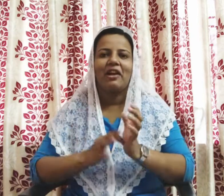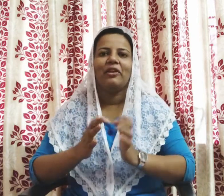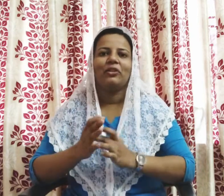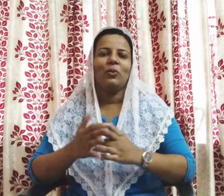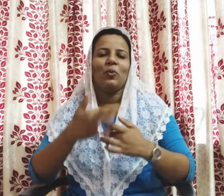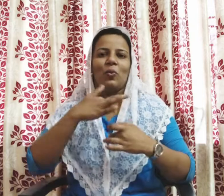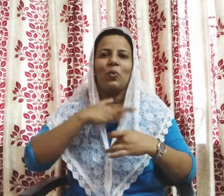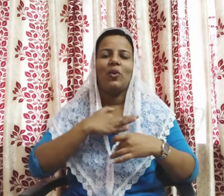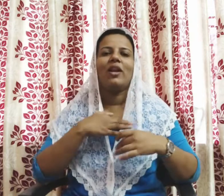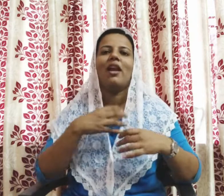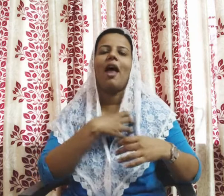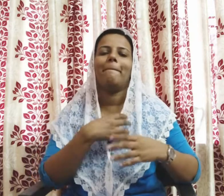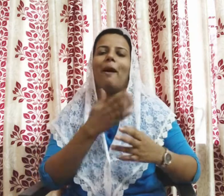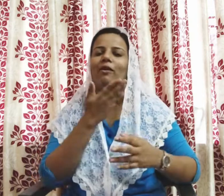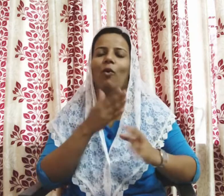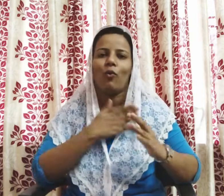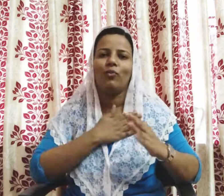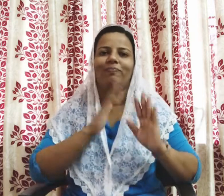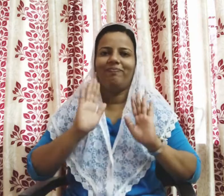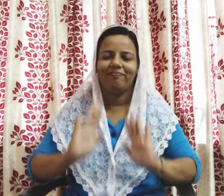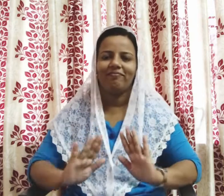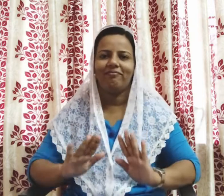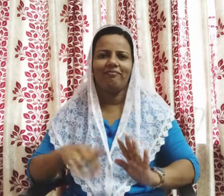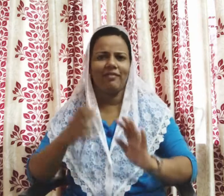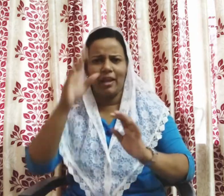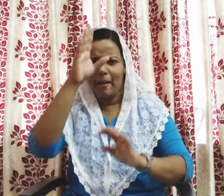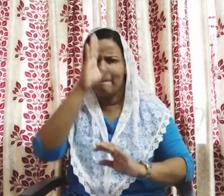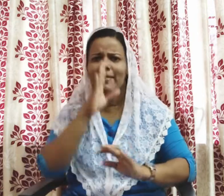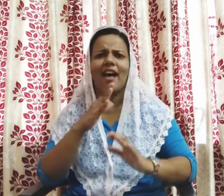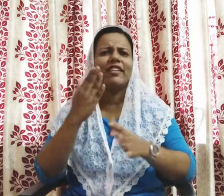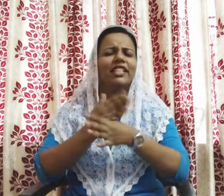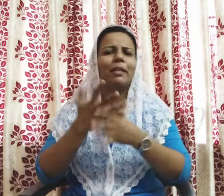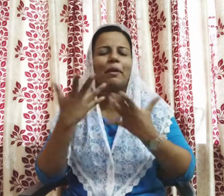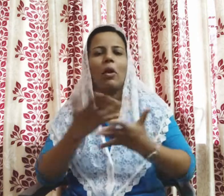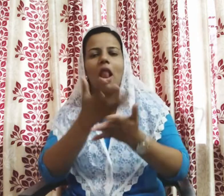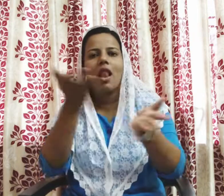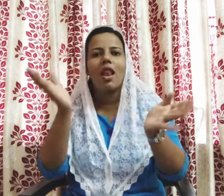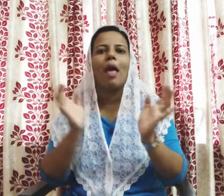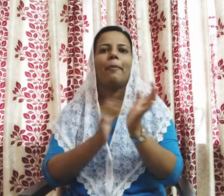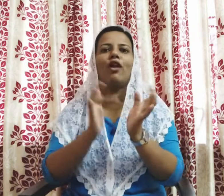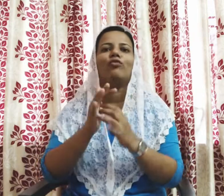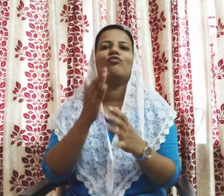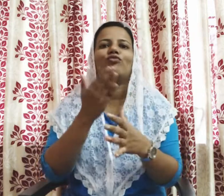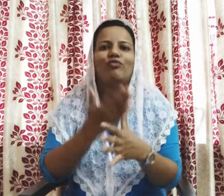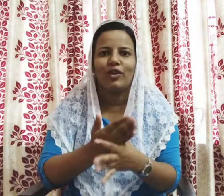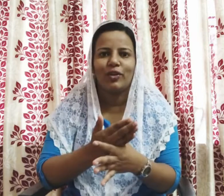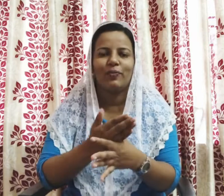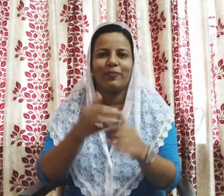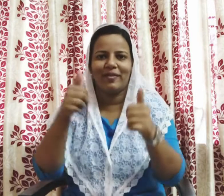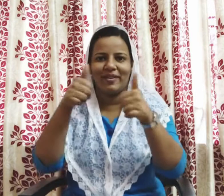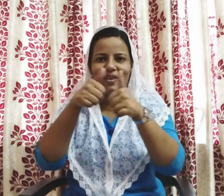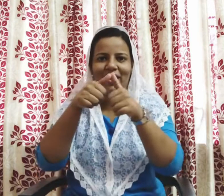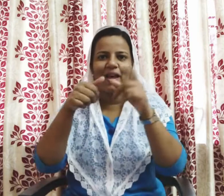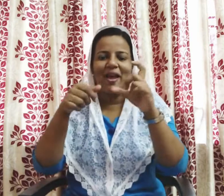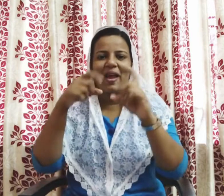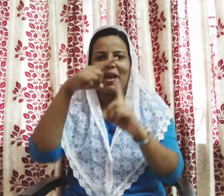ഉള്ളിൽ ആത്മാവ് വസിച്ചു. എന്നിട്ട് യേശുവിനെ കൊണ്ട് പിതാവിൻ്റെ ഇഷ്ടം ചെയ്യിപ്പിക്കുക. അതാണ് അപ്പോസ്തല പ്രവൃത്തി പറയുന്നത്. 10:38